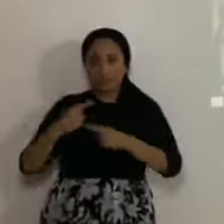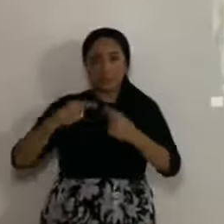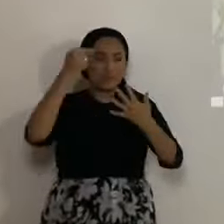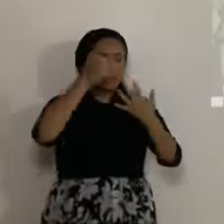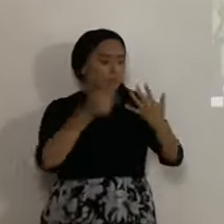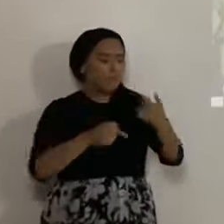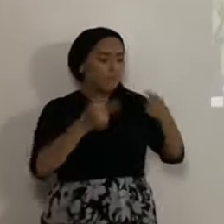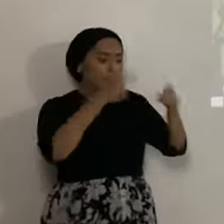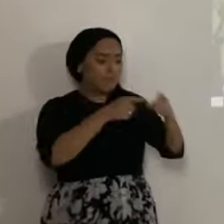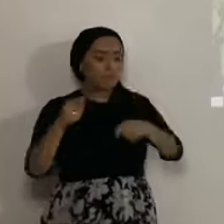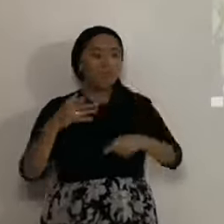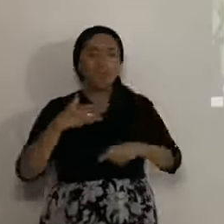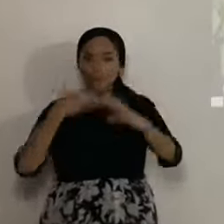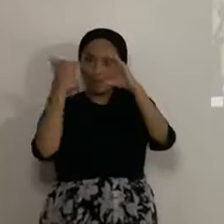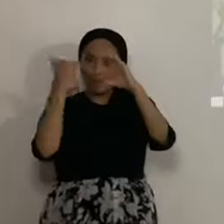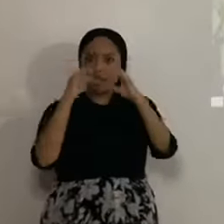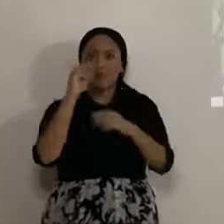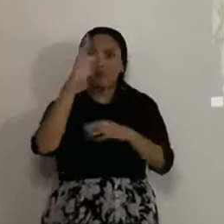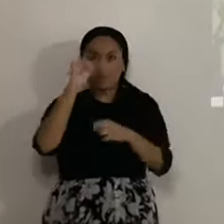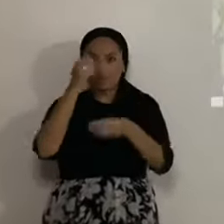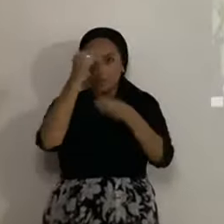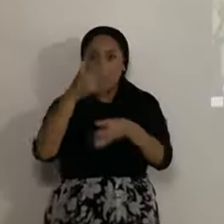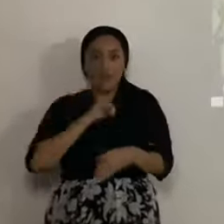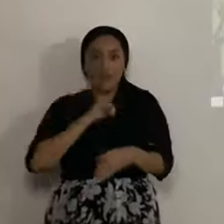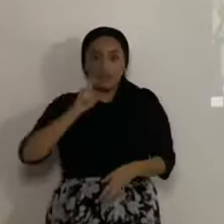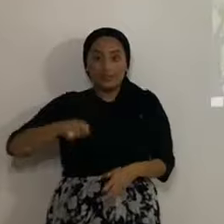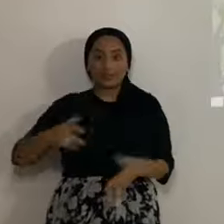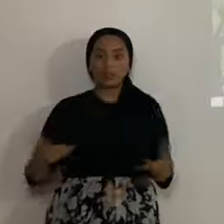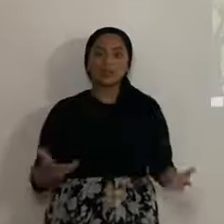¿Qué es el otro? Yo les voy mandando información porque tengo que hacerlo,